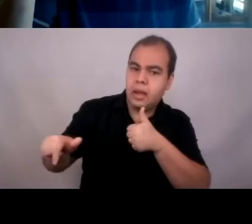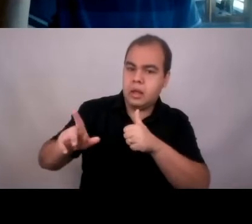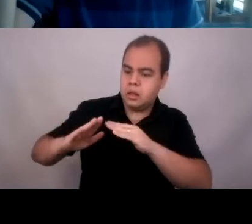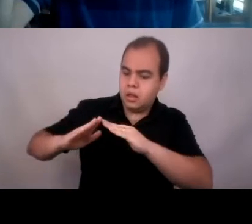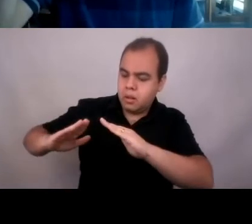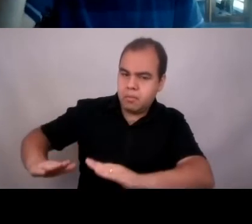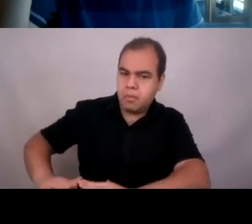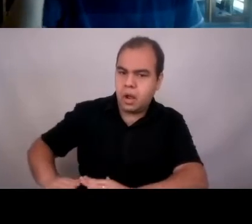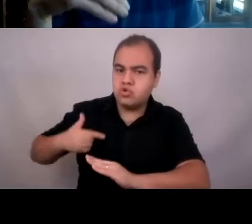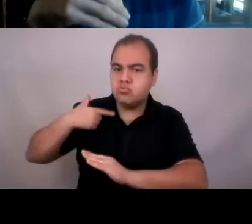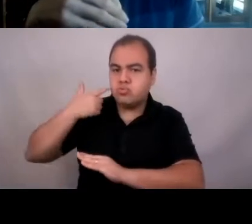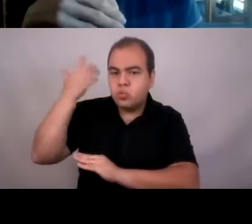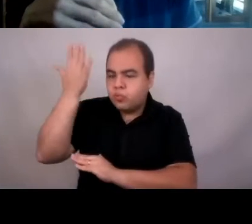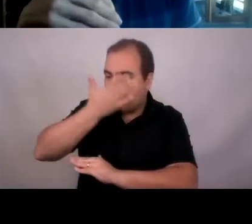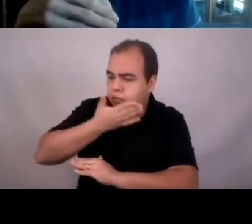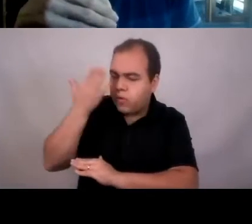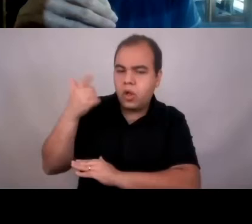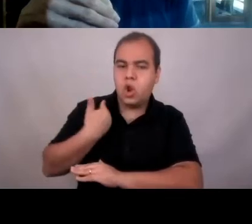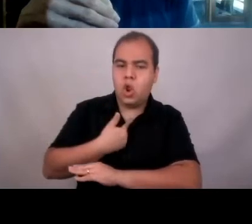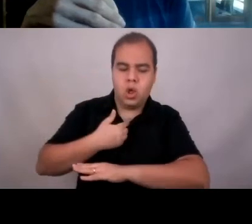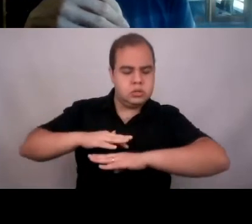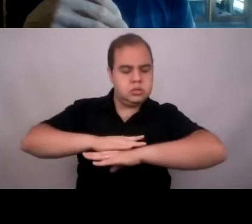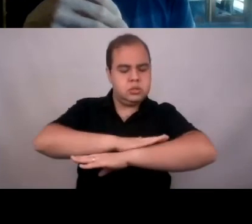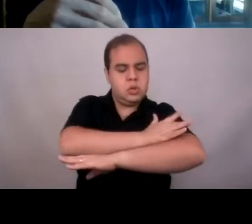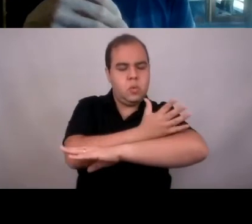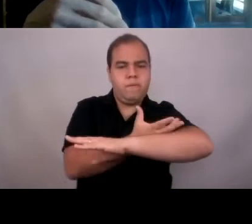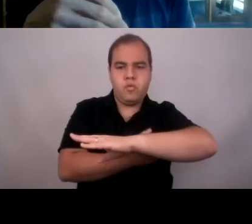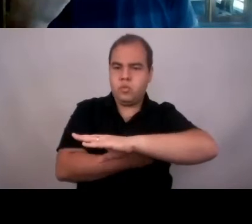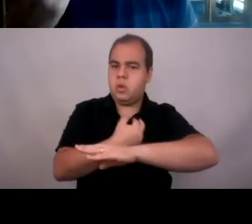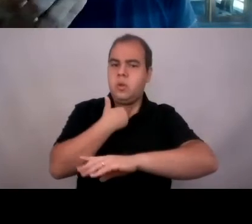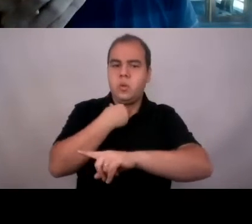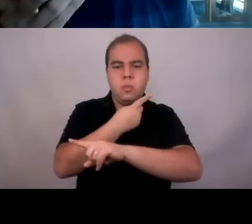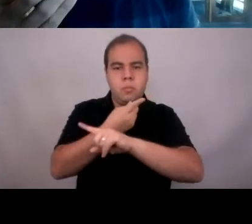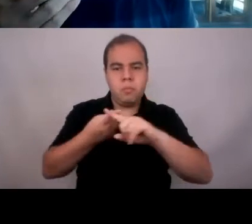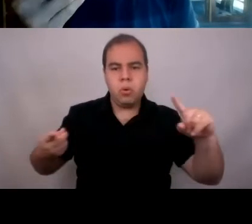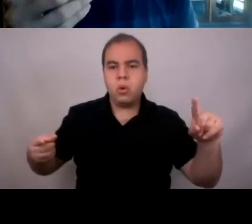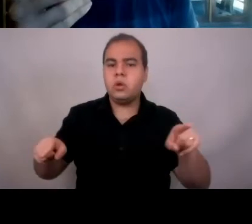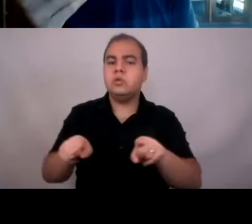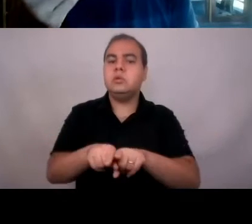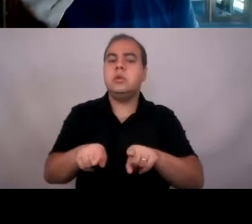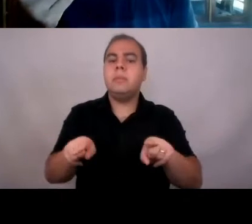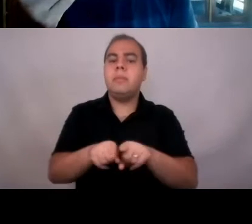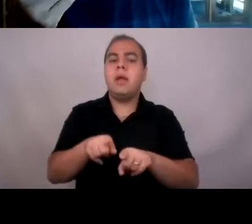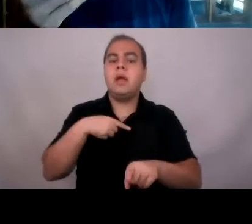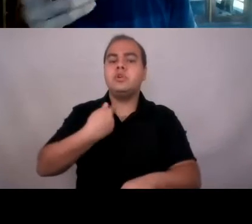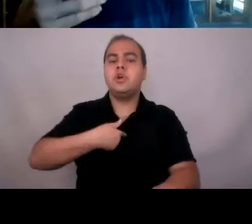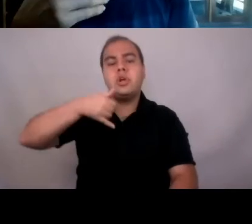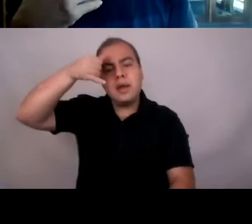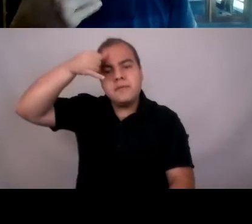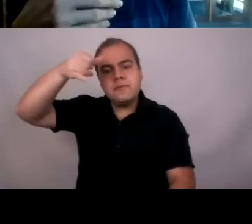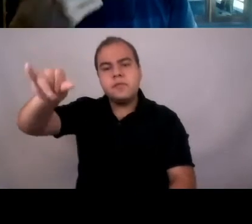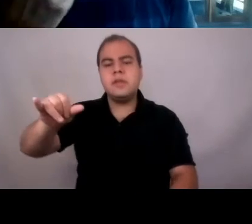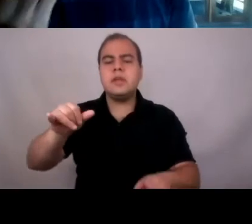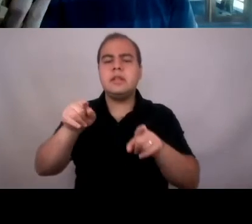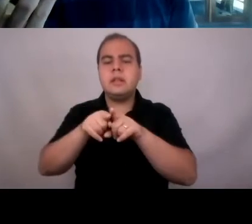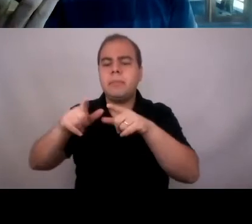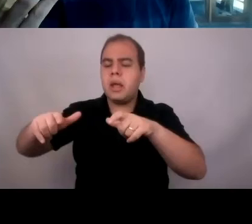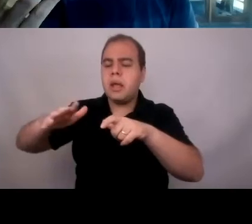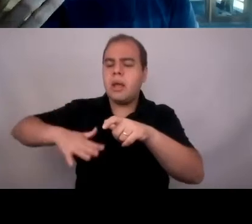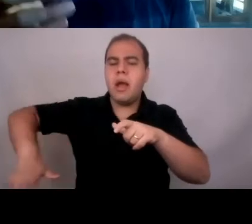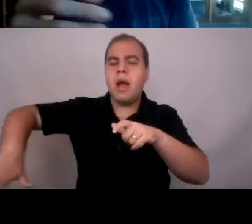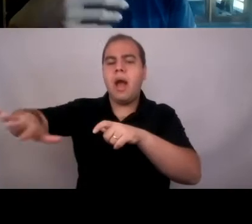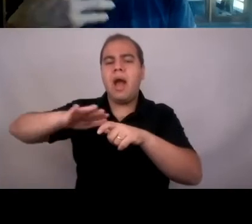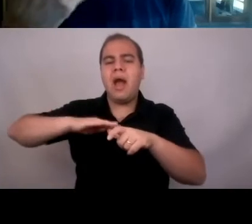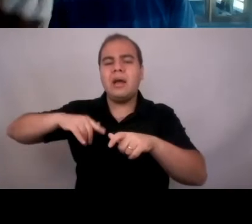vai infiltrar sobre essa superfície, tá? E a gente, em especial, evita a infiltração em áreas de